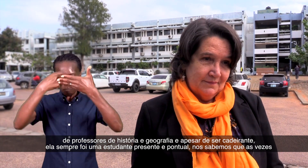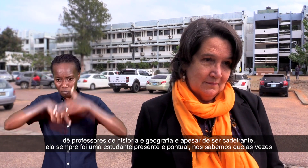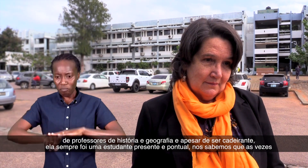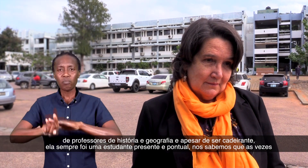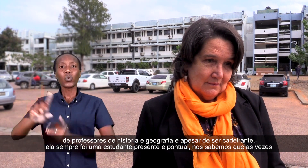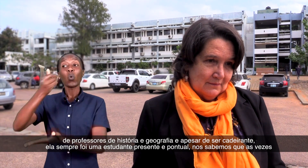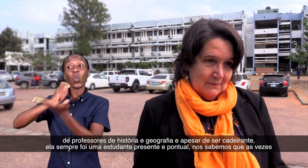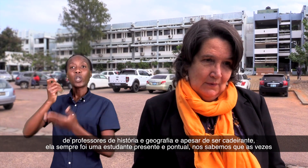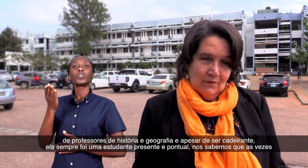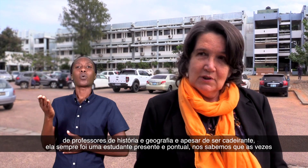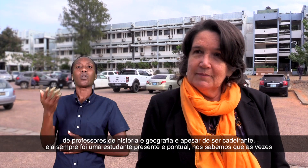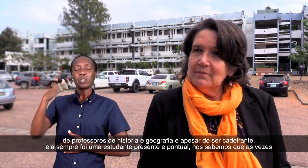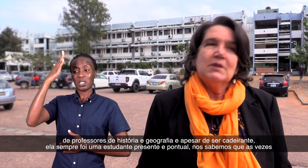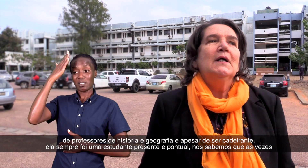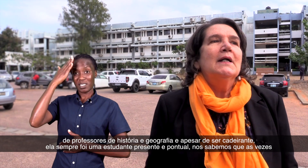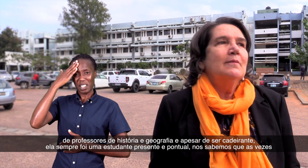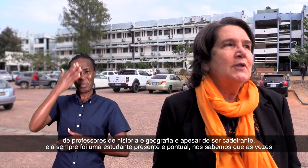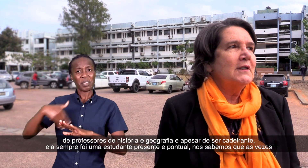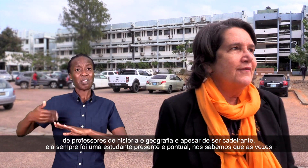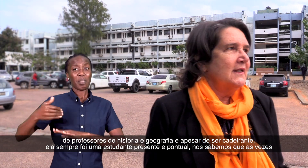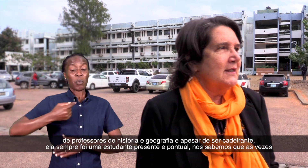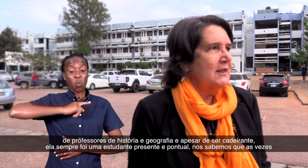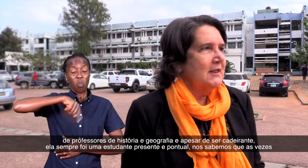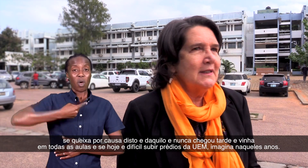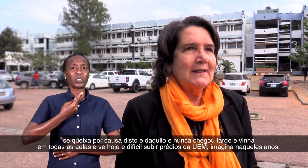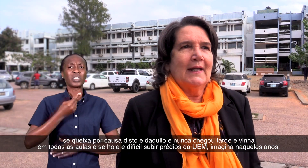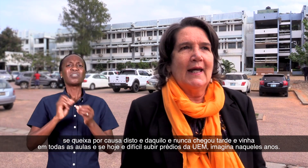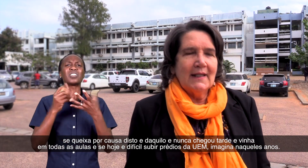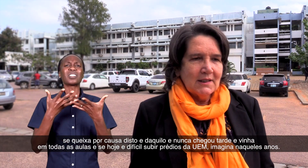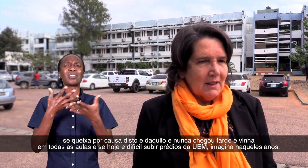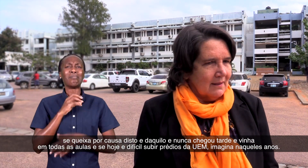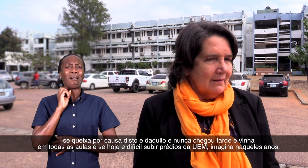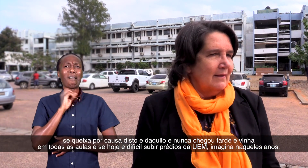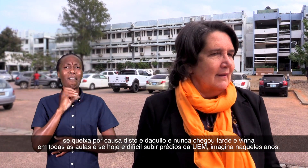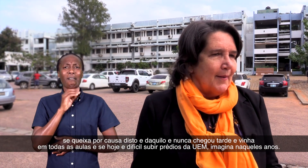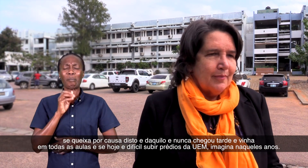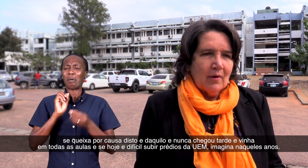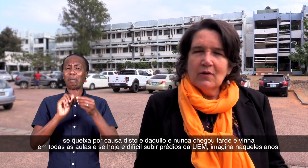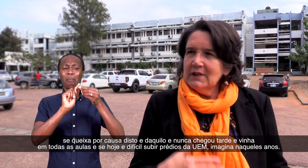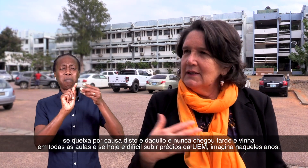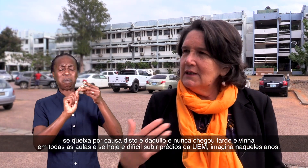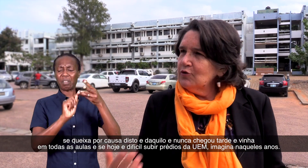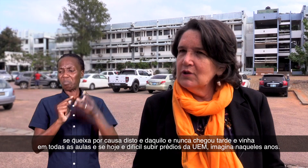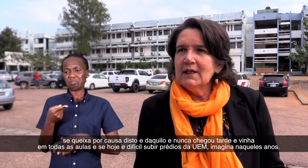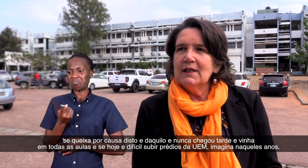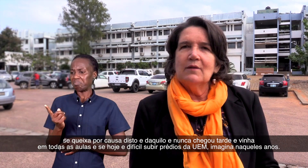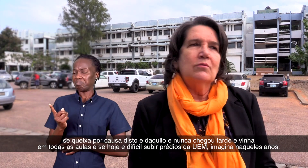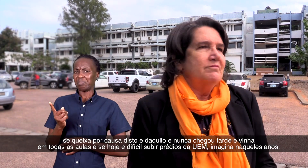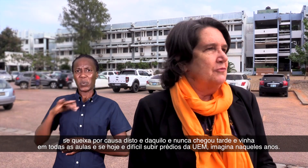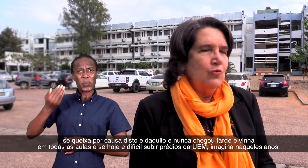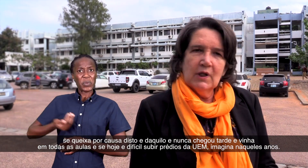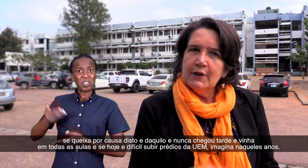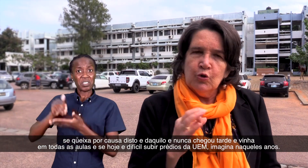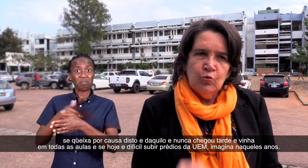pontual. Não é? Nós sabemos que muitas vezes a gente se queixa por causa disto ou